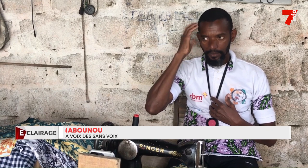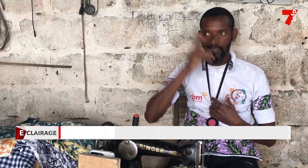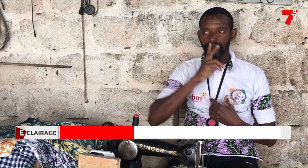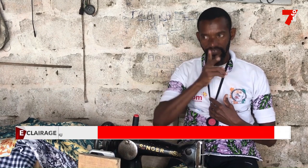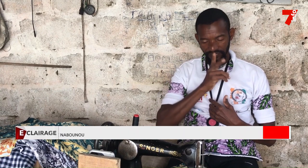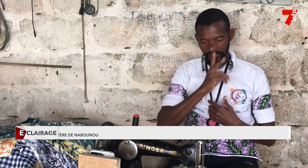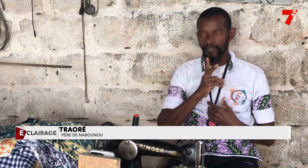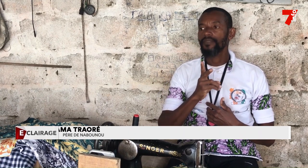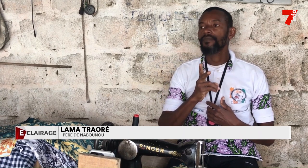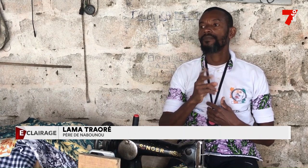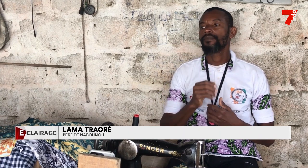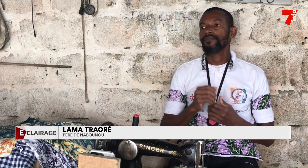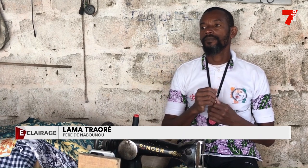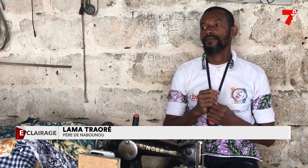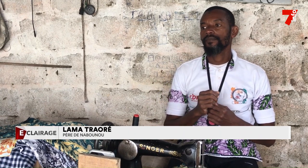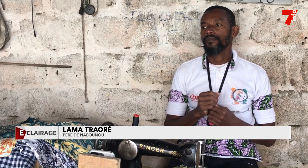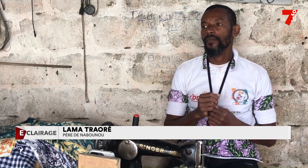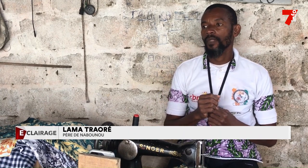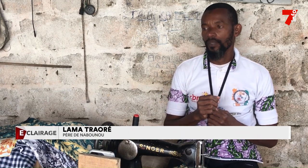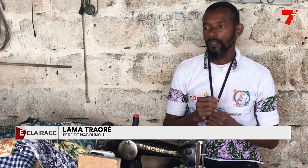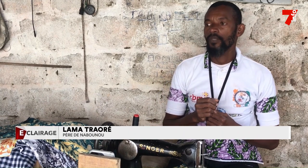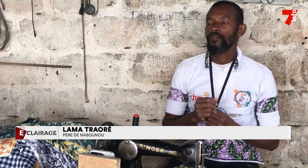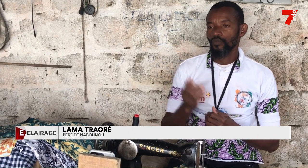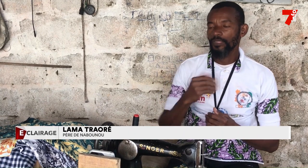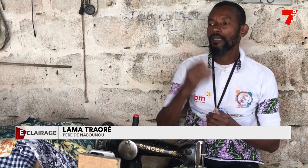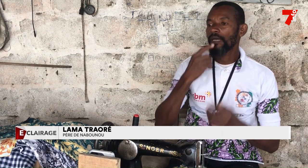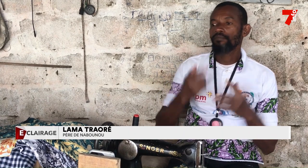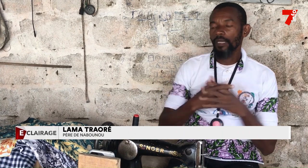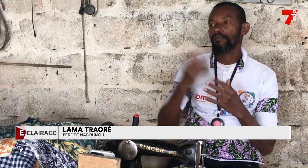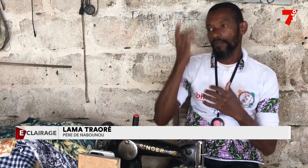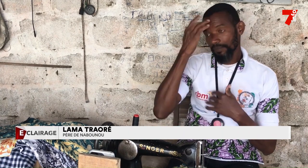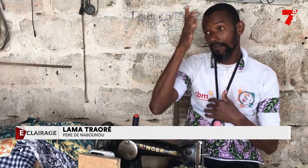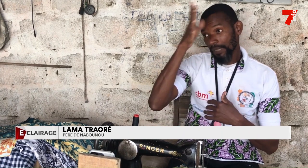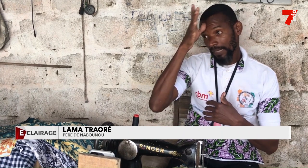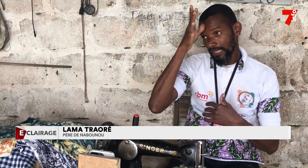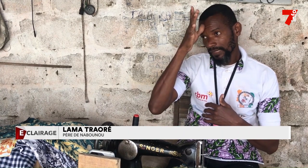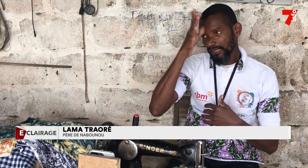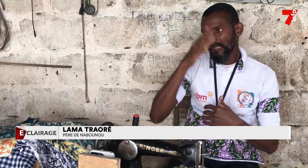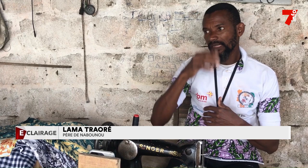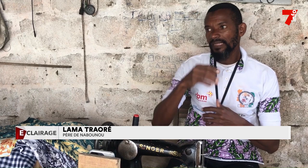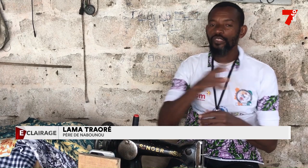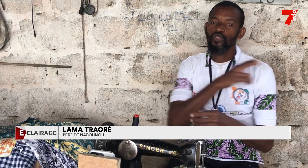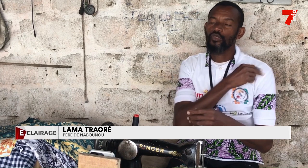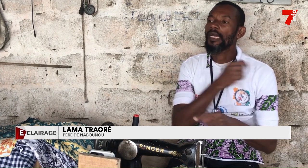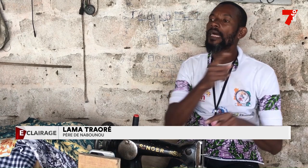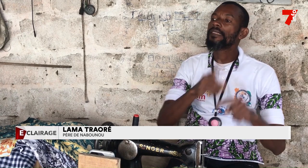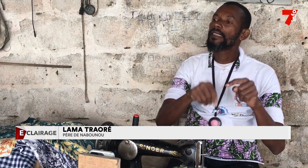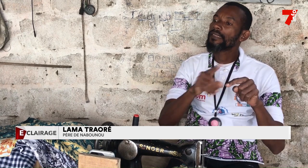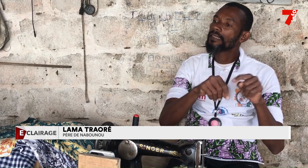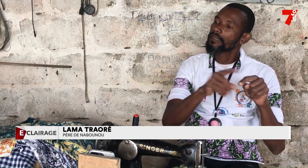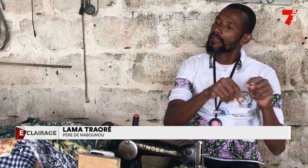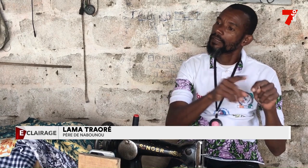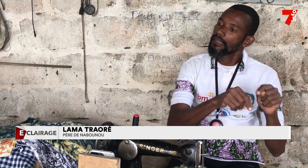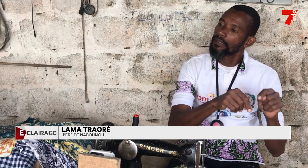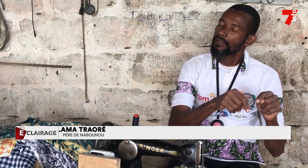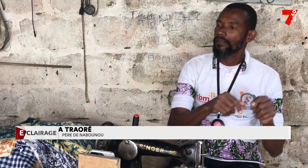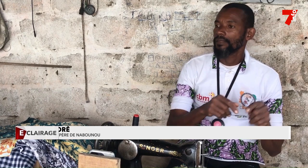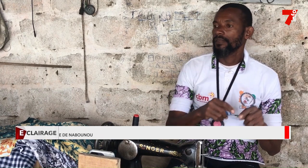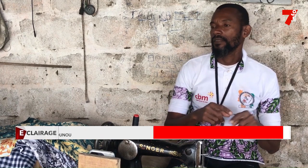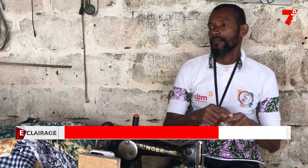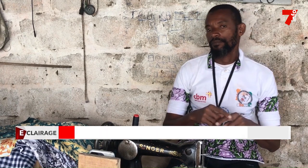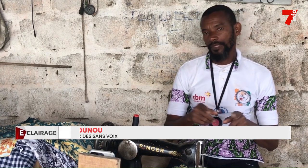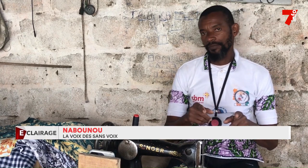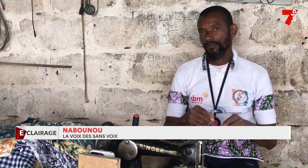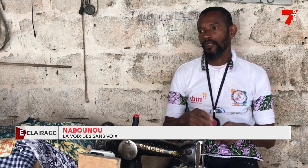Quand j'étais enfant, je parlais et j'entendais. J'ai eu la méningite. On est allé à l'hôpital, on m'a soigné et j'ai été guéri.